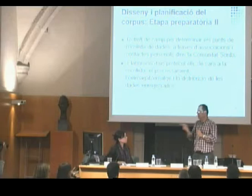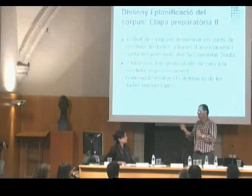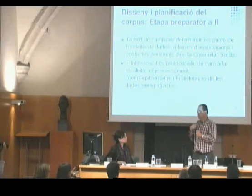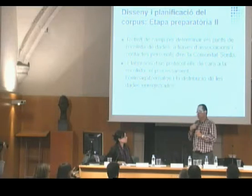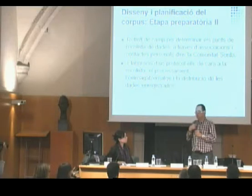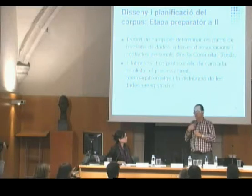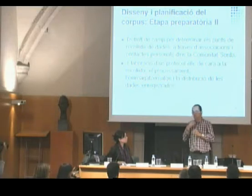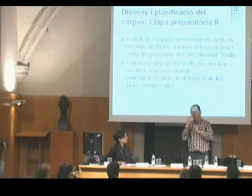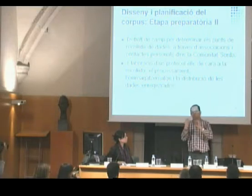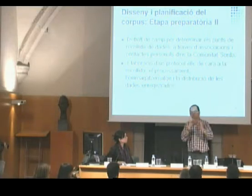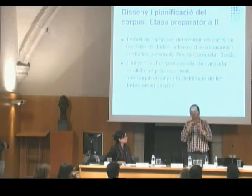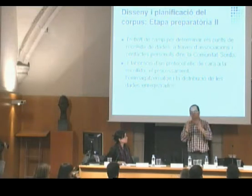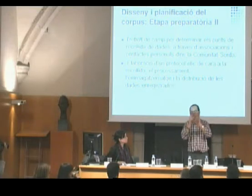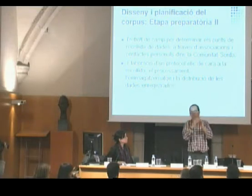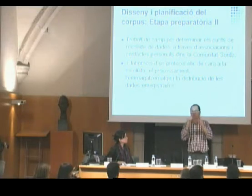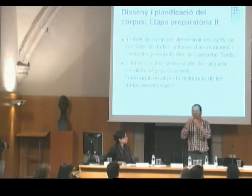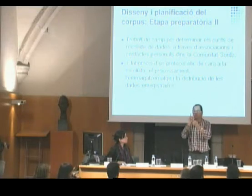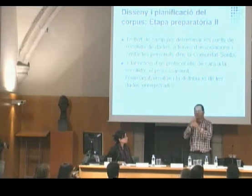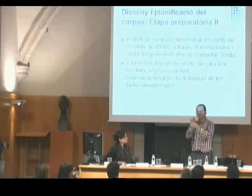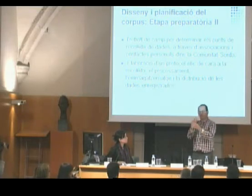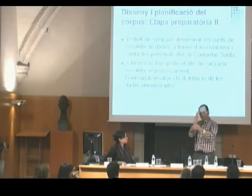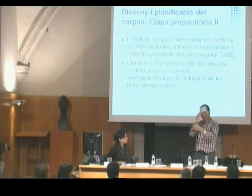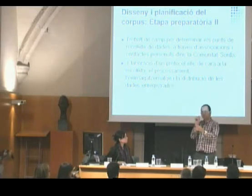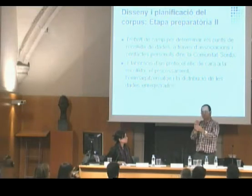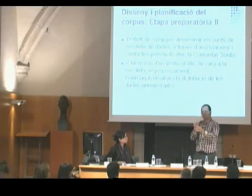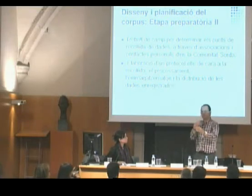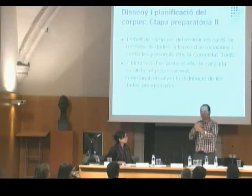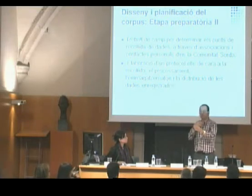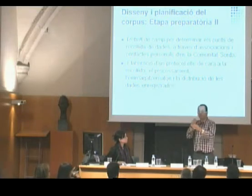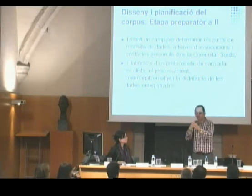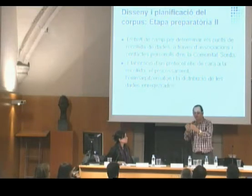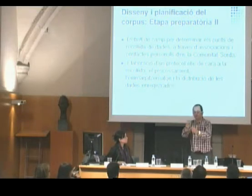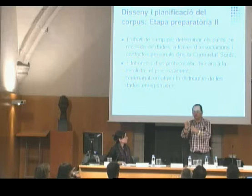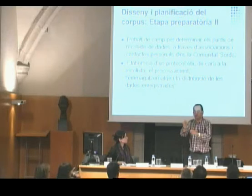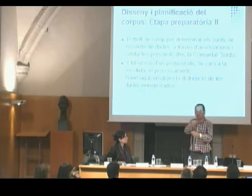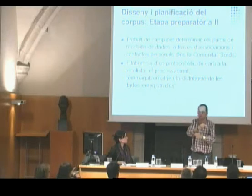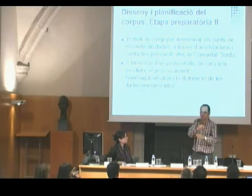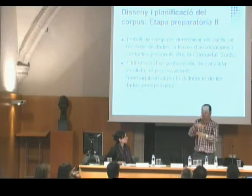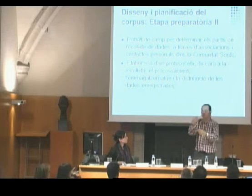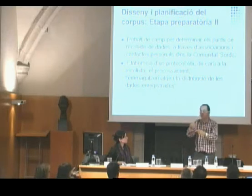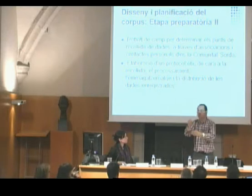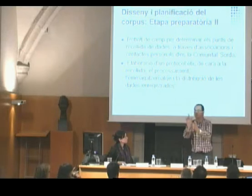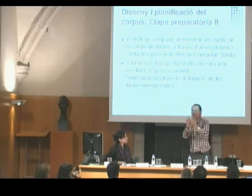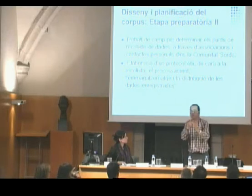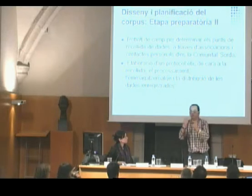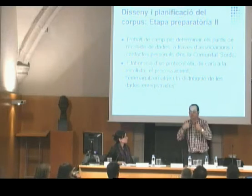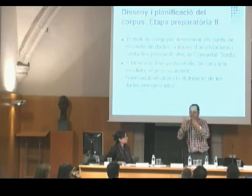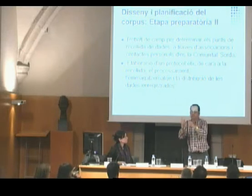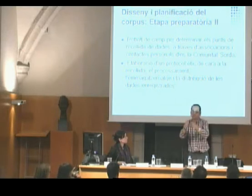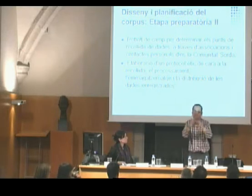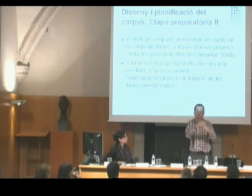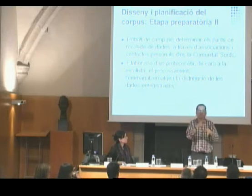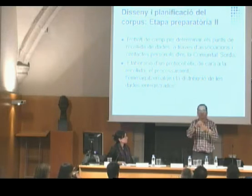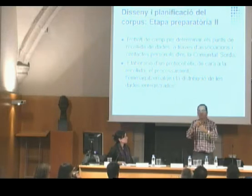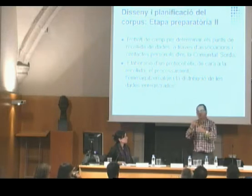Contactarem amb les persones que participaran gràcies als contactes directes amb la comunitat sorda. Ens posarem en contacte amb les